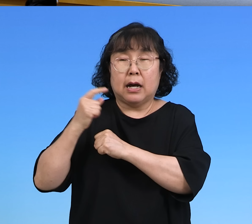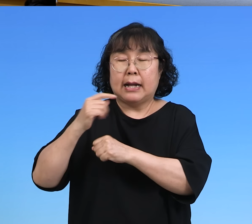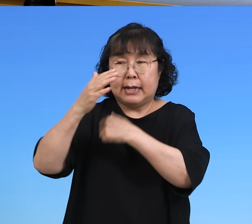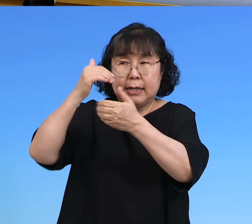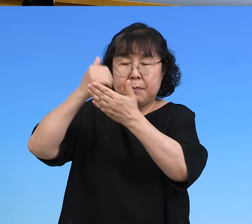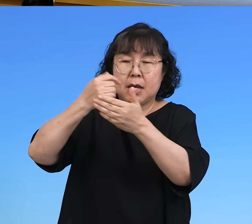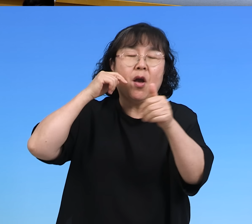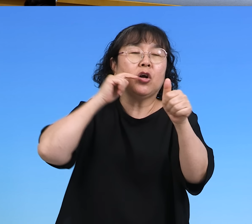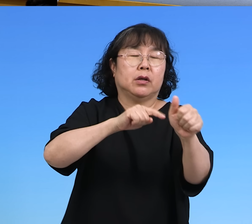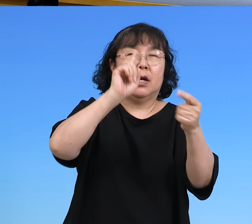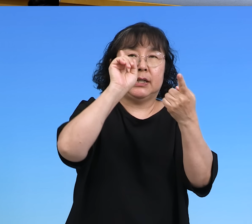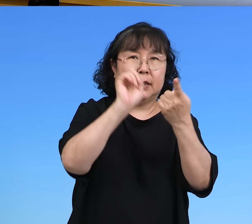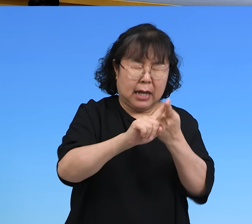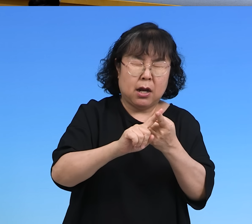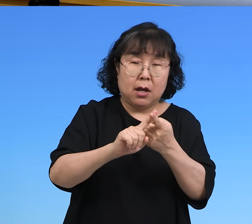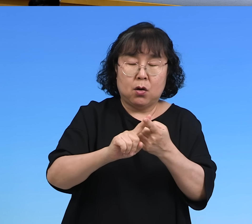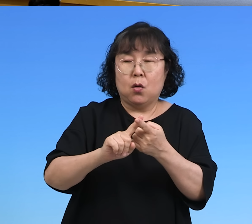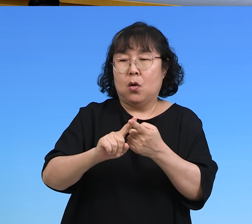지금 하나님이